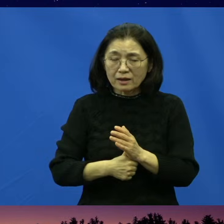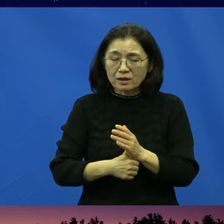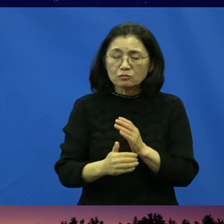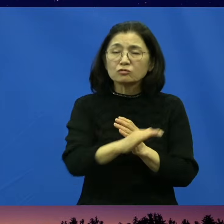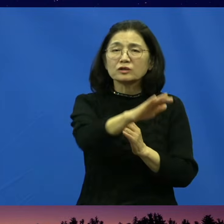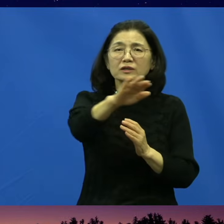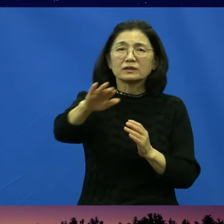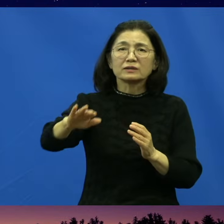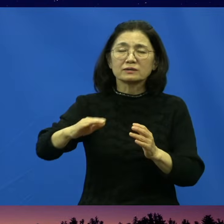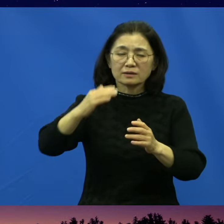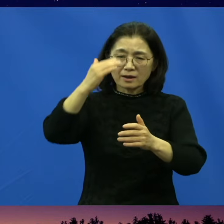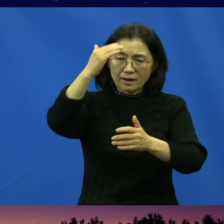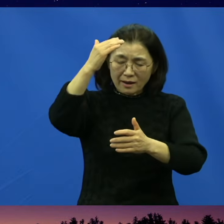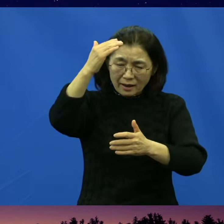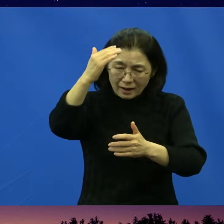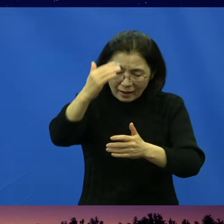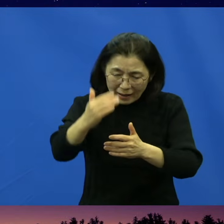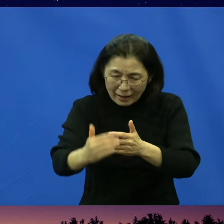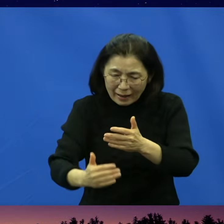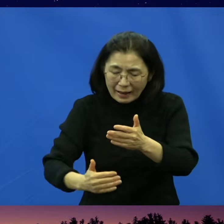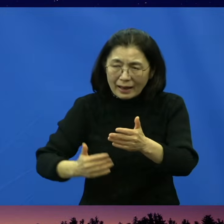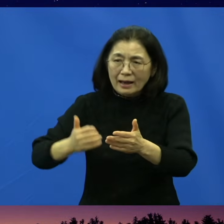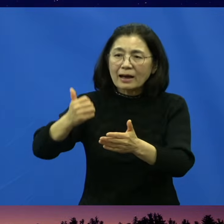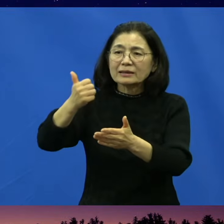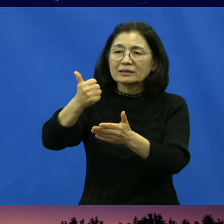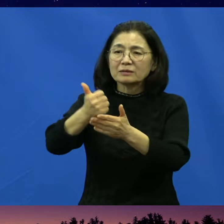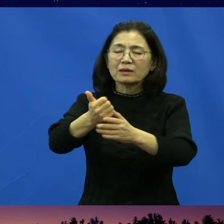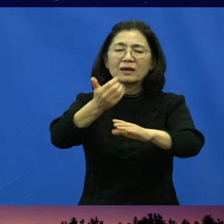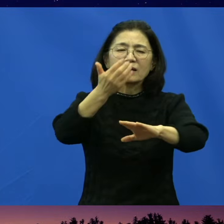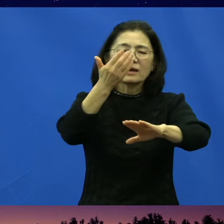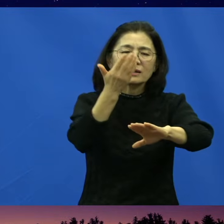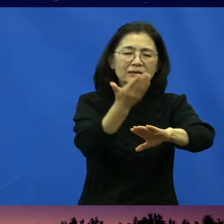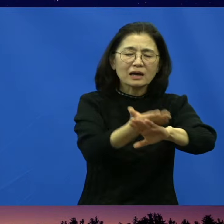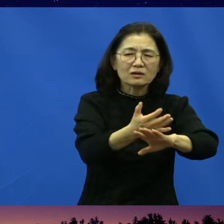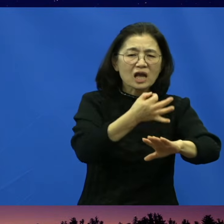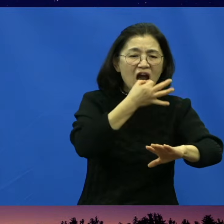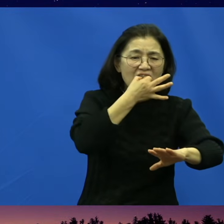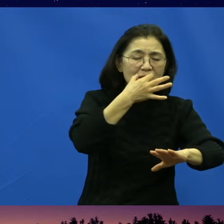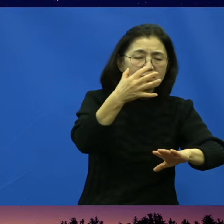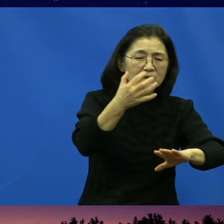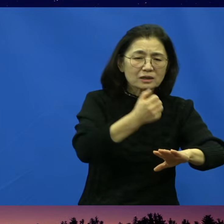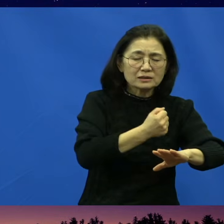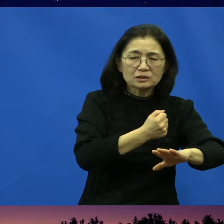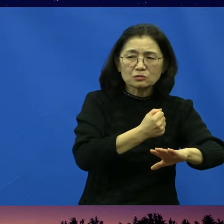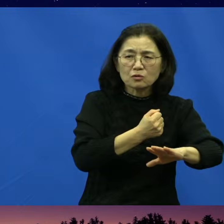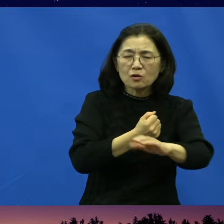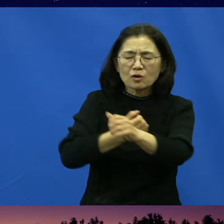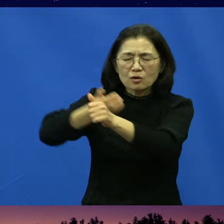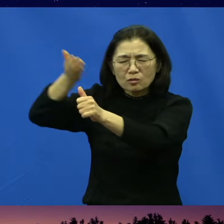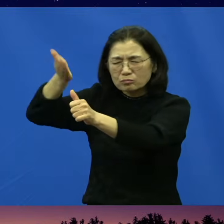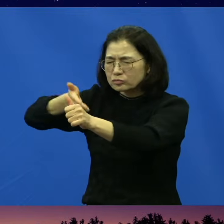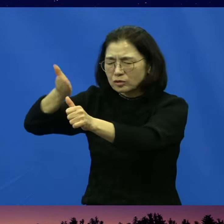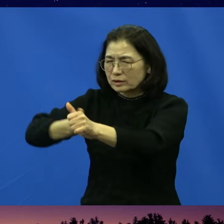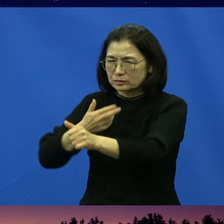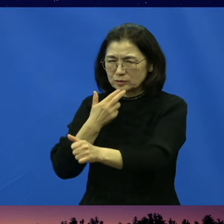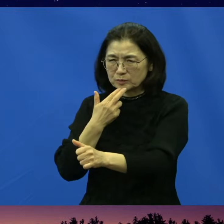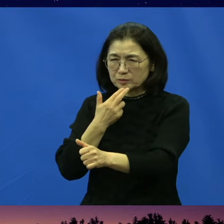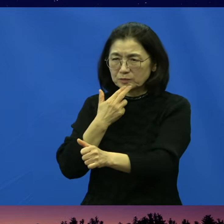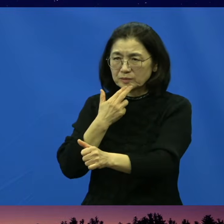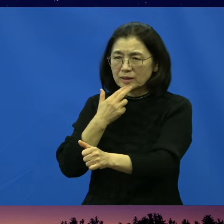그분께 다른 것을 구할 수가 없습니다. 그저 하나님 나에게 은총을 베풀어